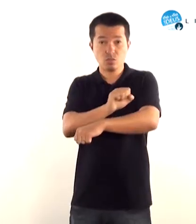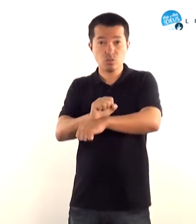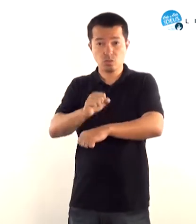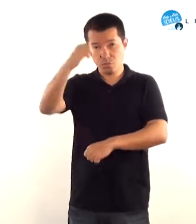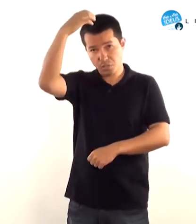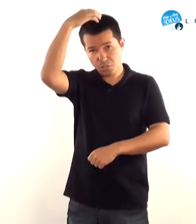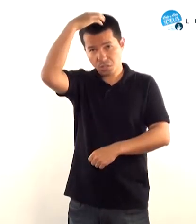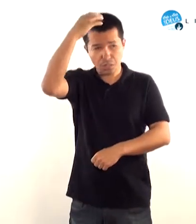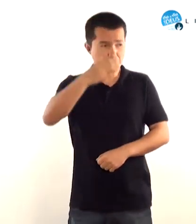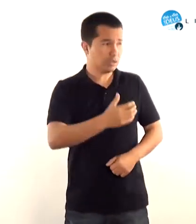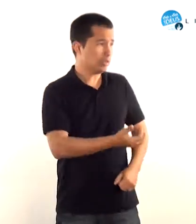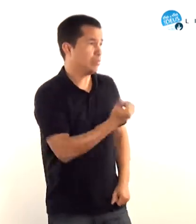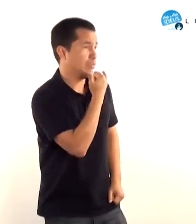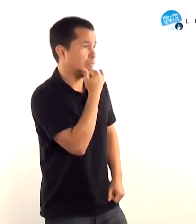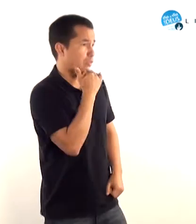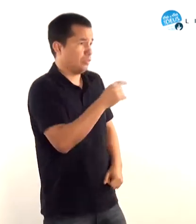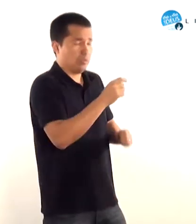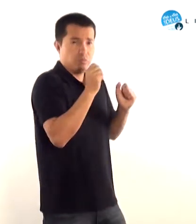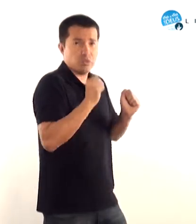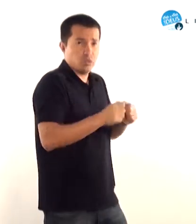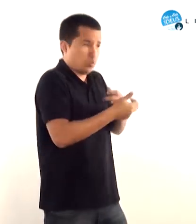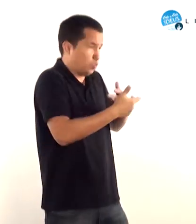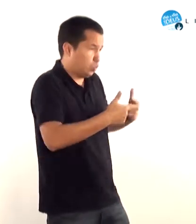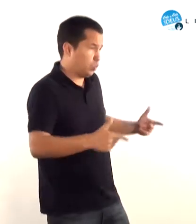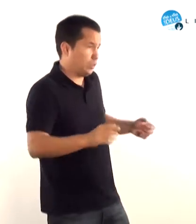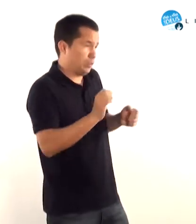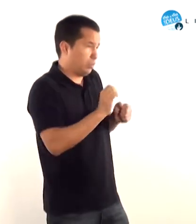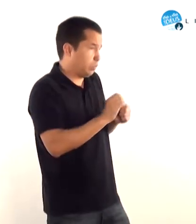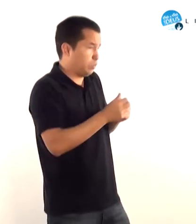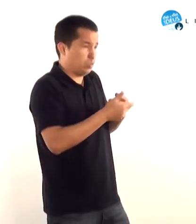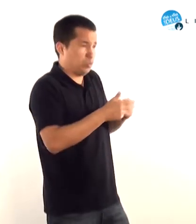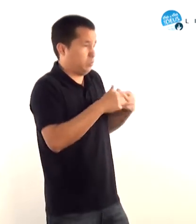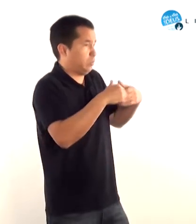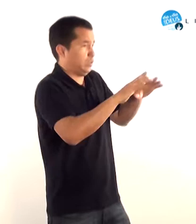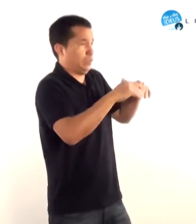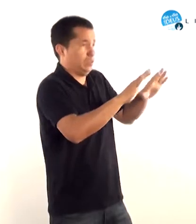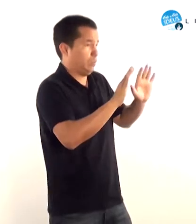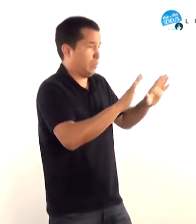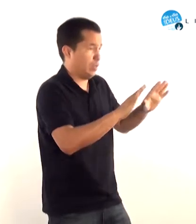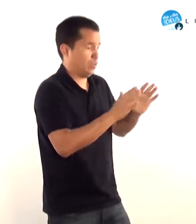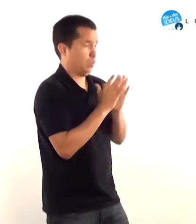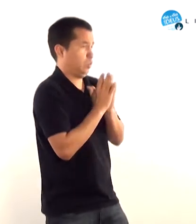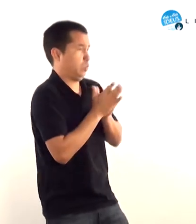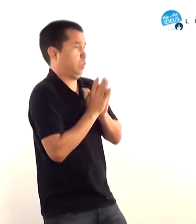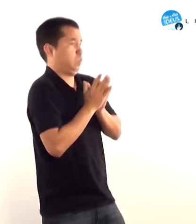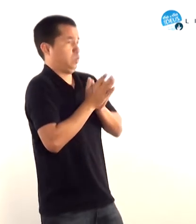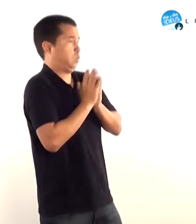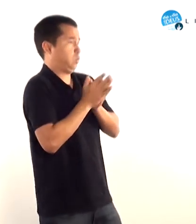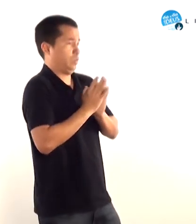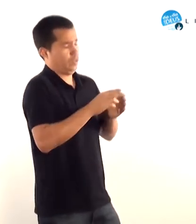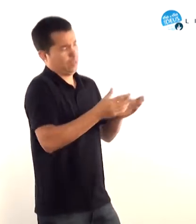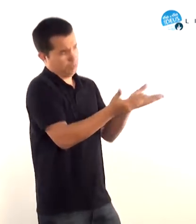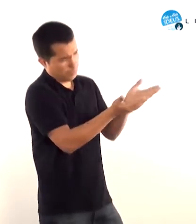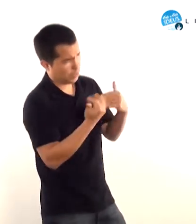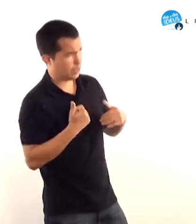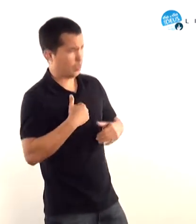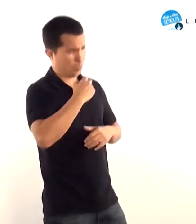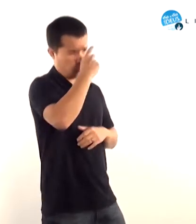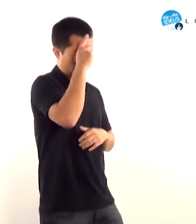fique com as coisas e me devolva somente as pessoas. Mas Abraão respondeu: eu levanto a mão diante do Senhor, o